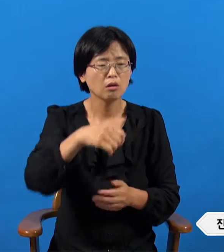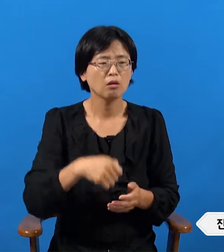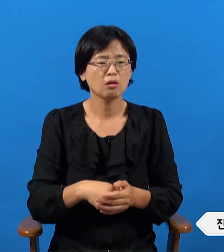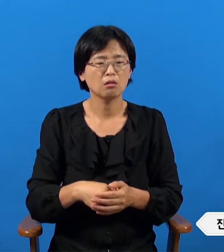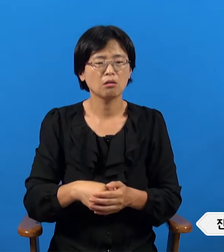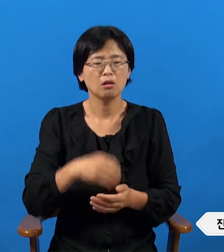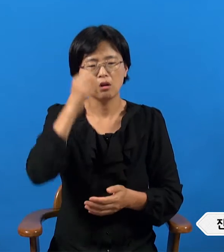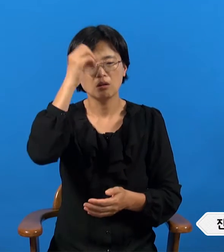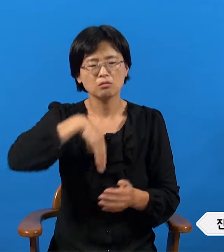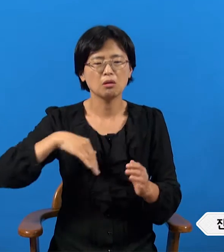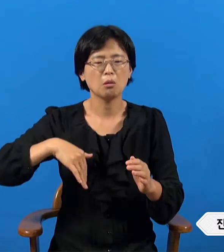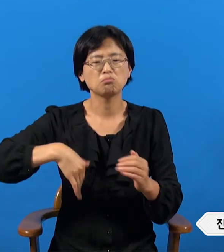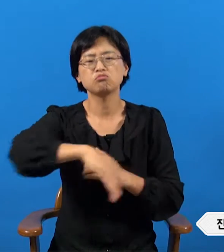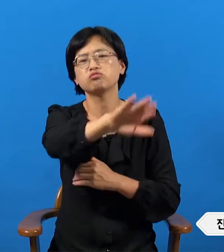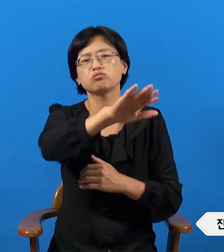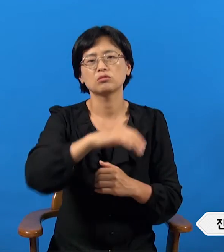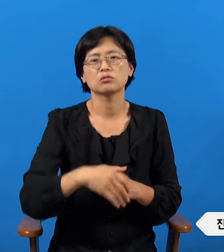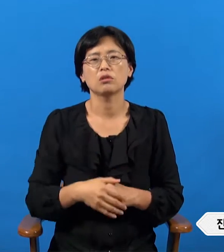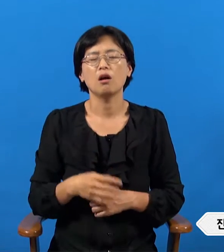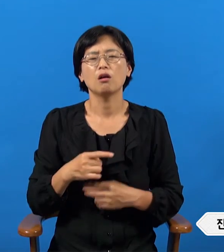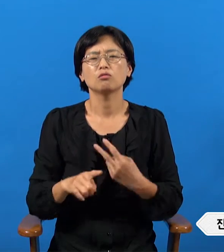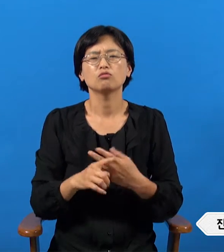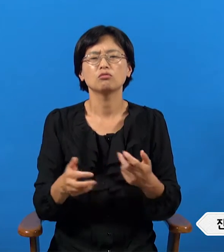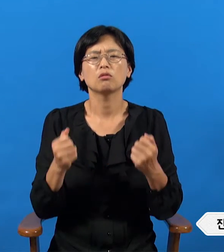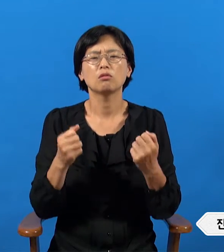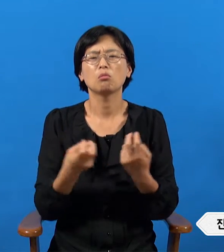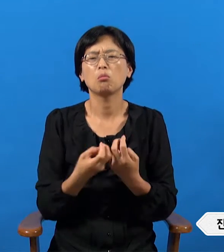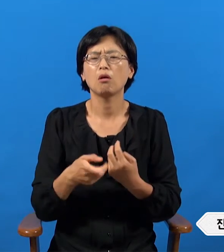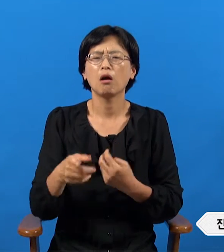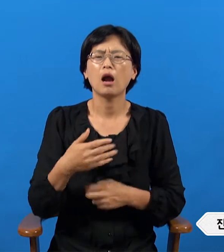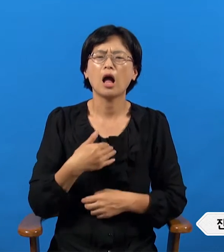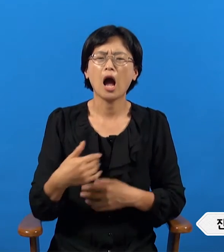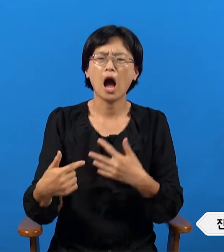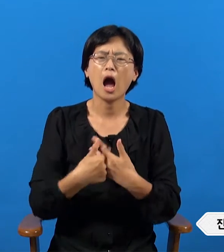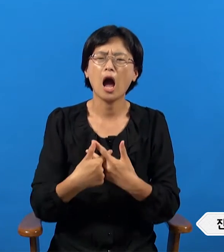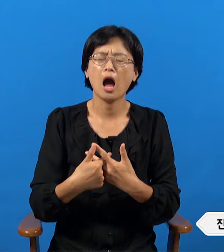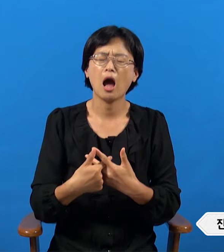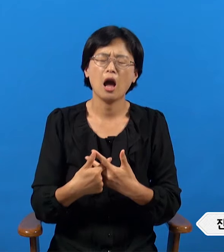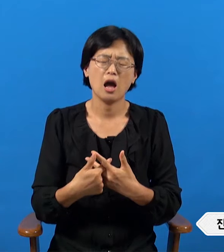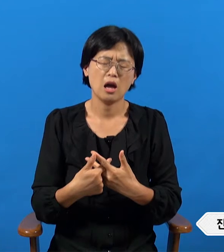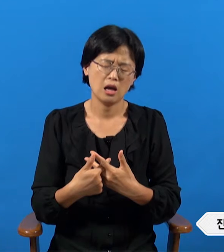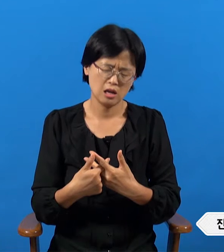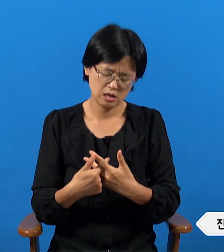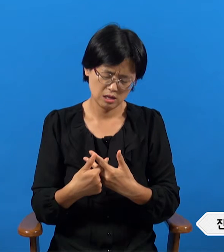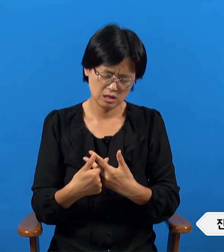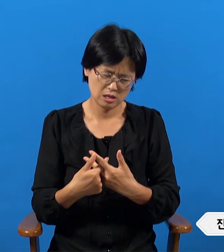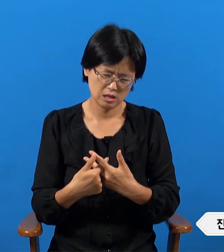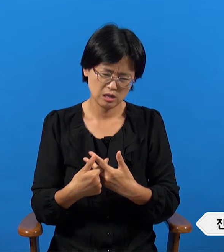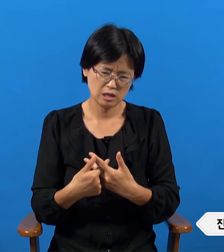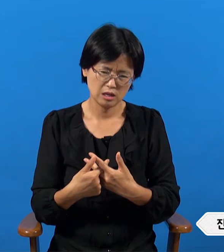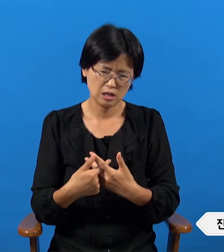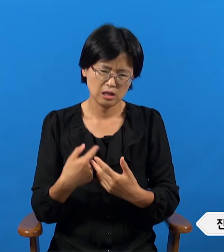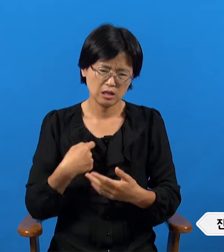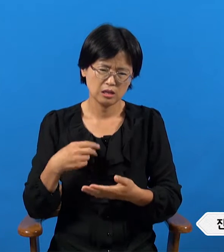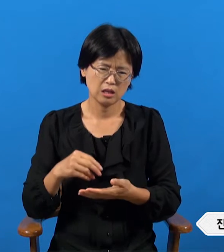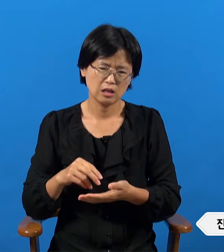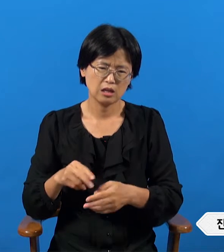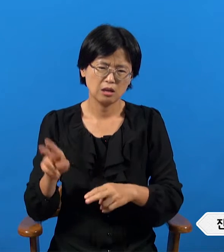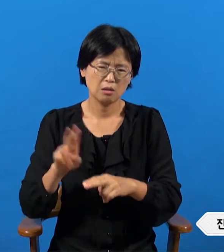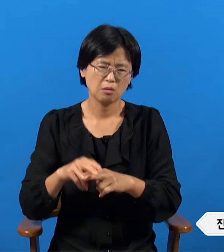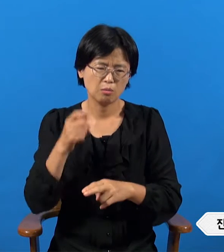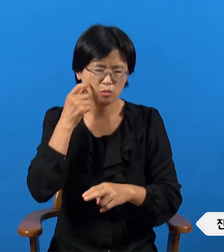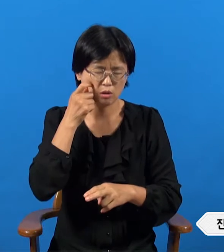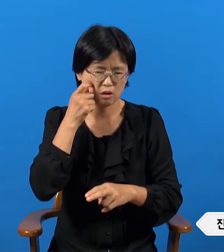버립니다. 내가 중졸인 걸 어떻게 알았지? 중졸이기 때문에 택시도 쓰지 않는구나 라고 생각이